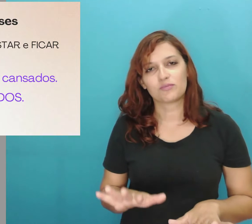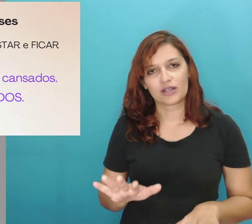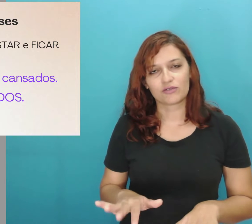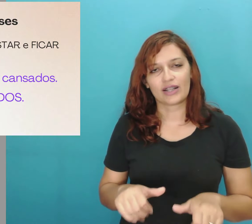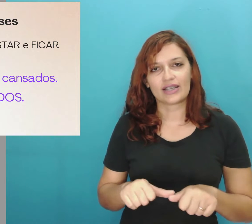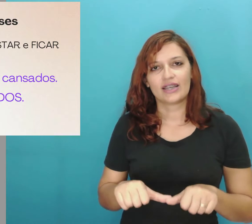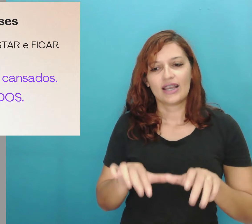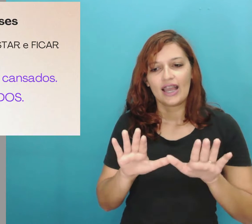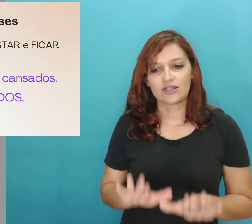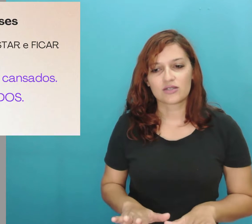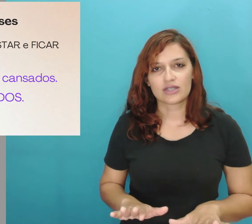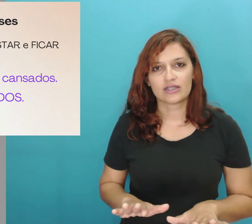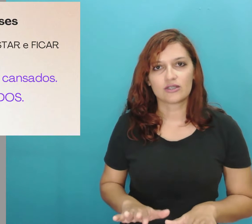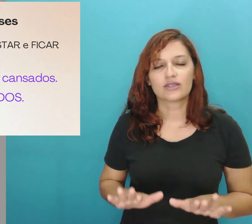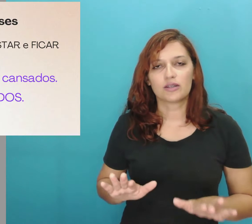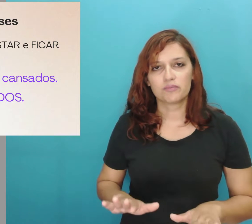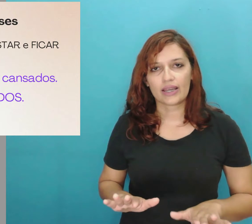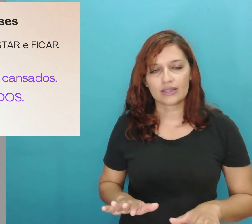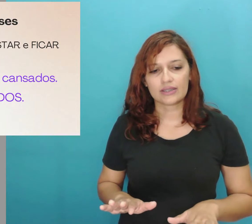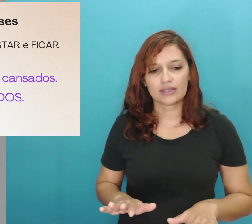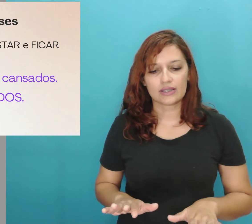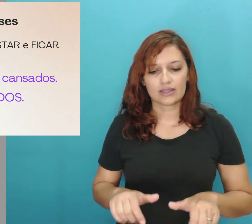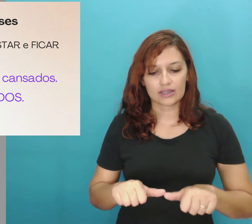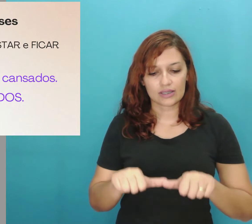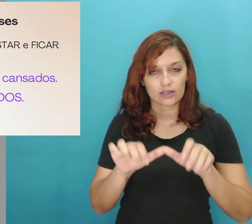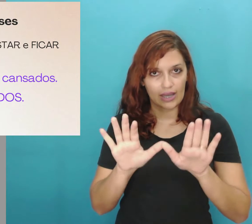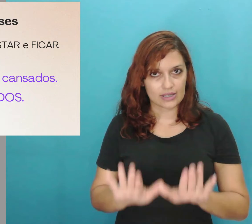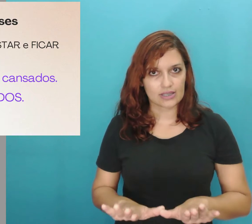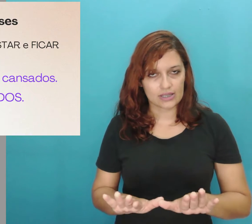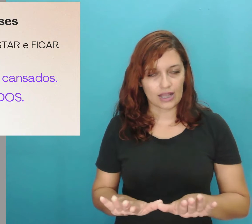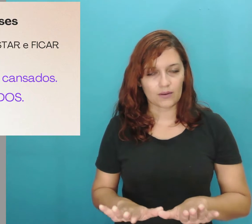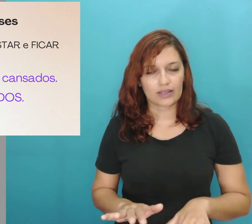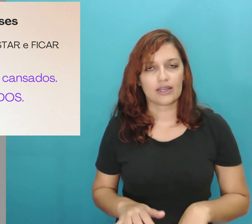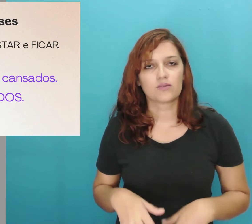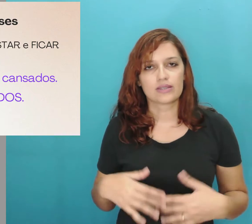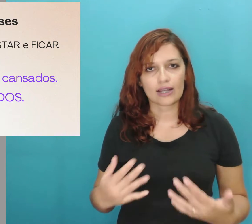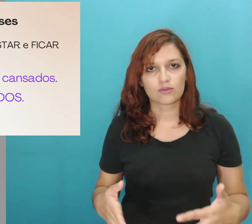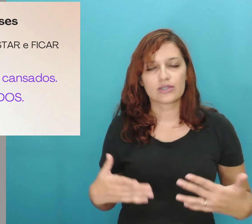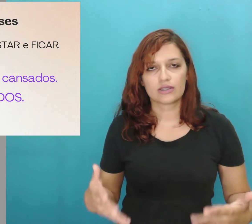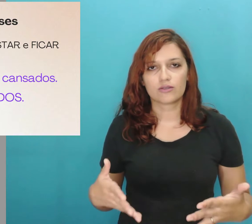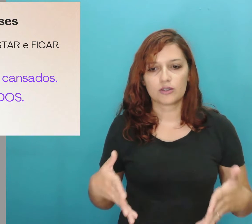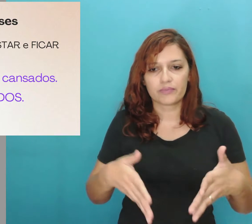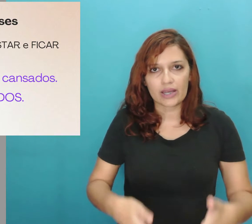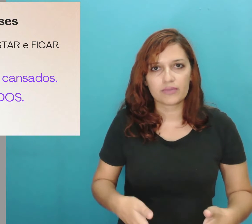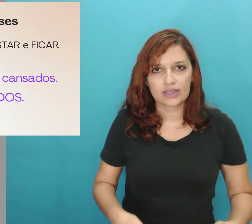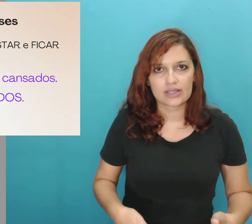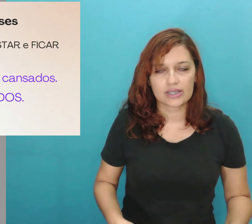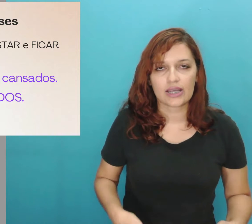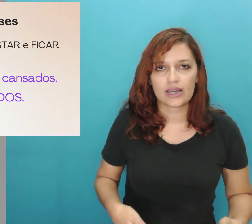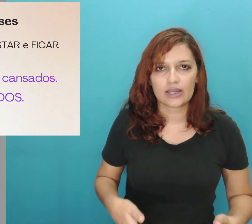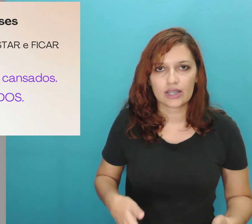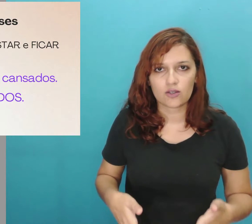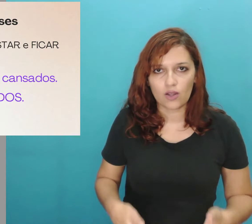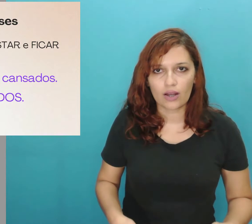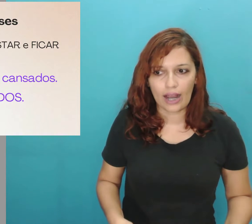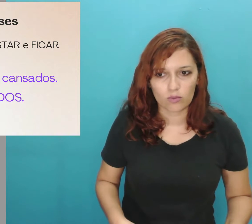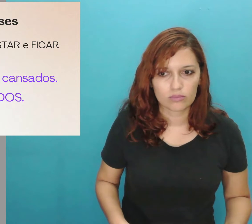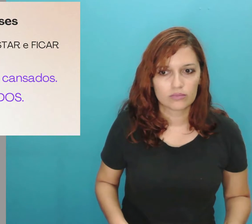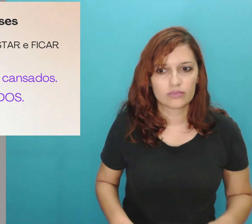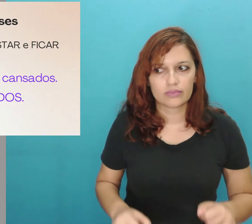que eu falei? É no sentido também de. Esse sinal aqui é usado no sentido de permanecer em um local. Tem